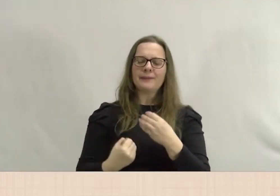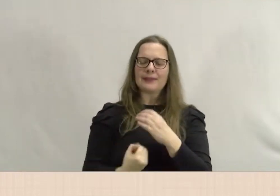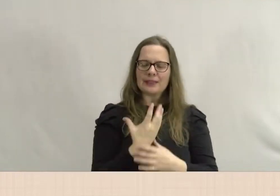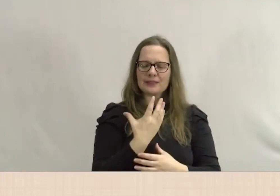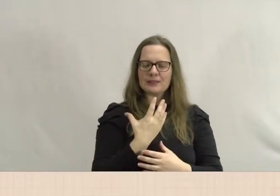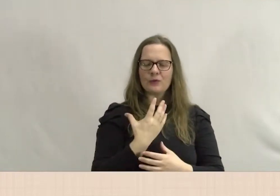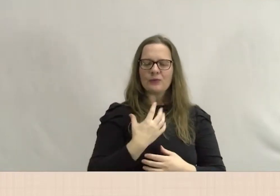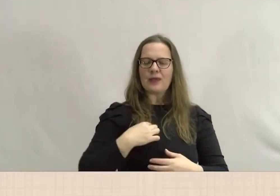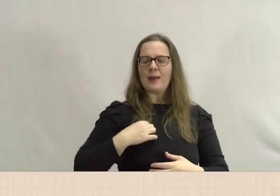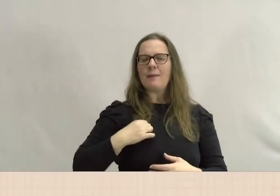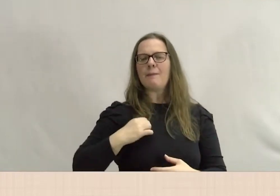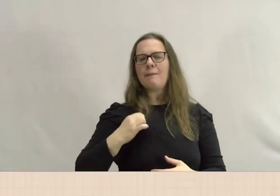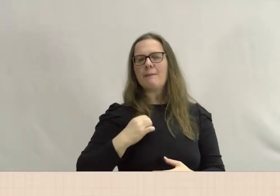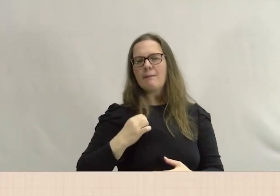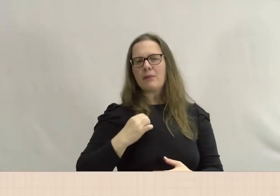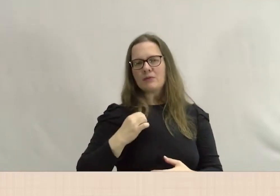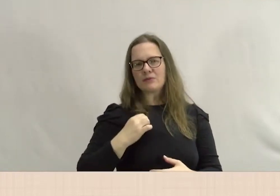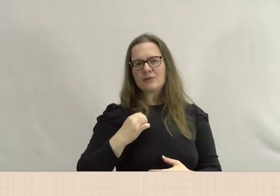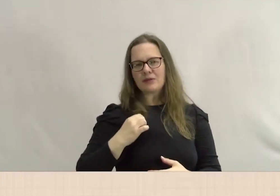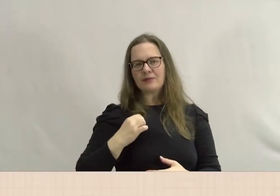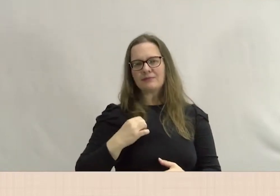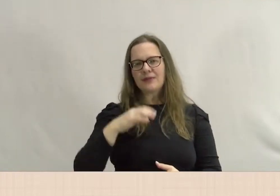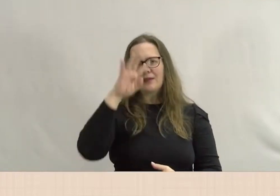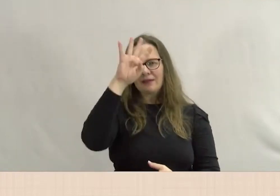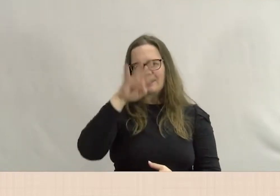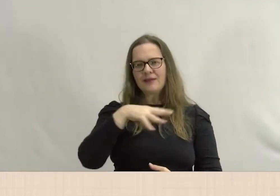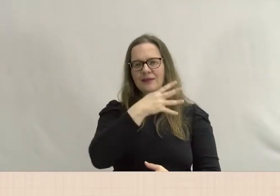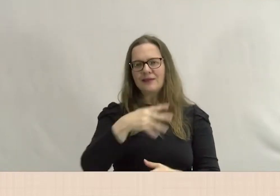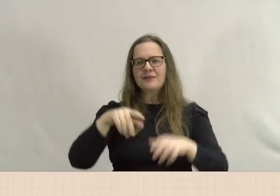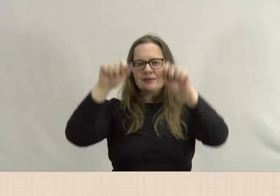A minha camisa aqui tem um tecido.